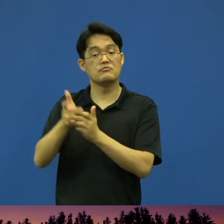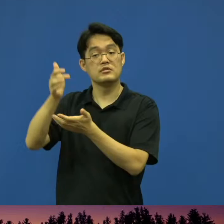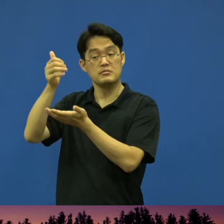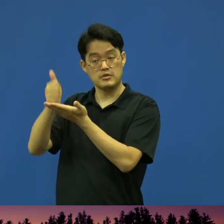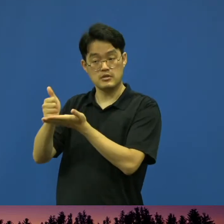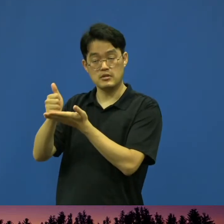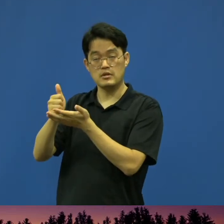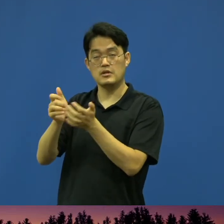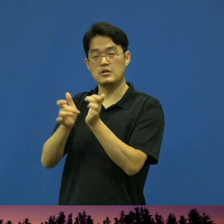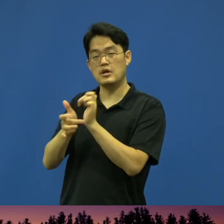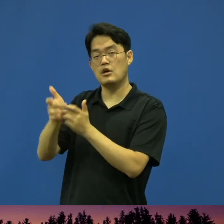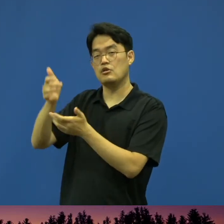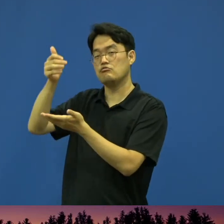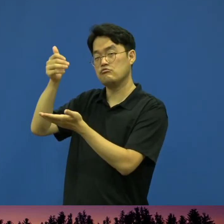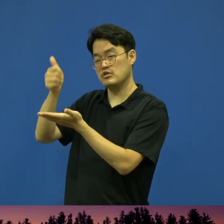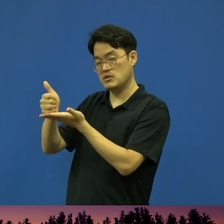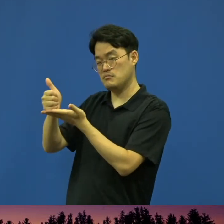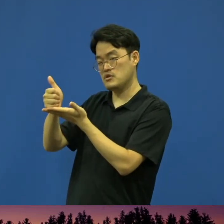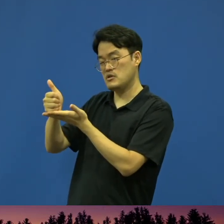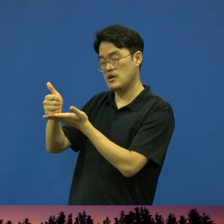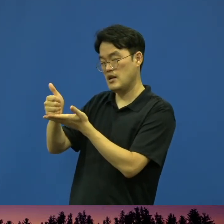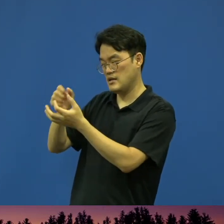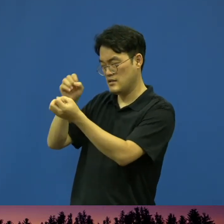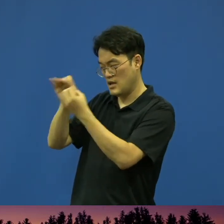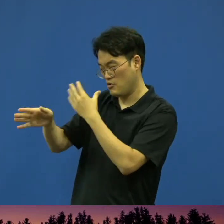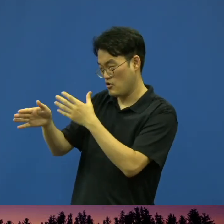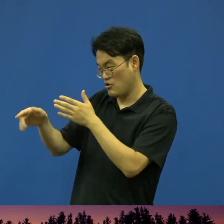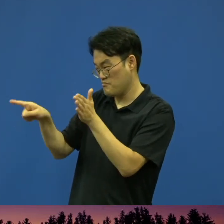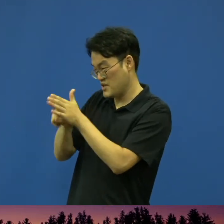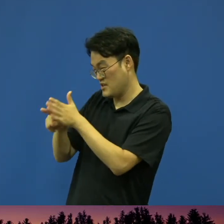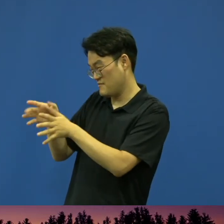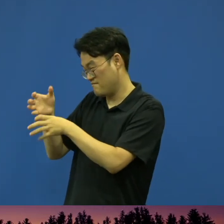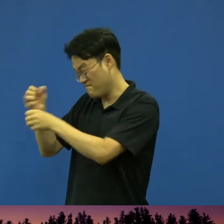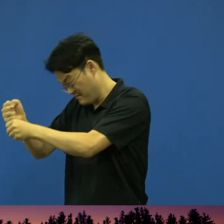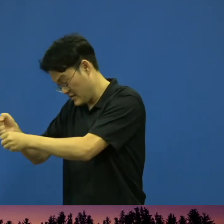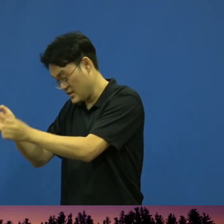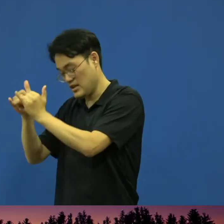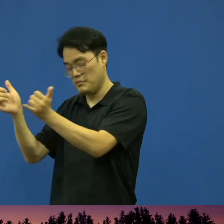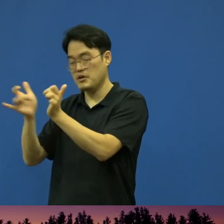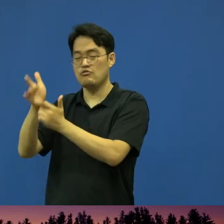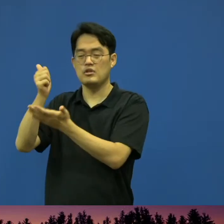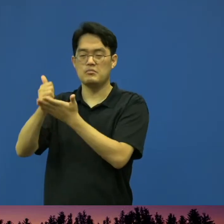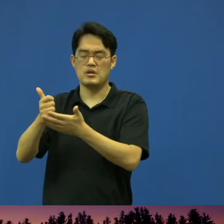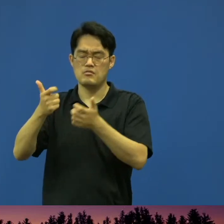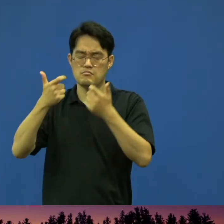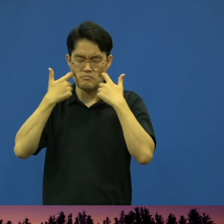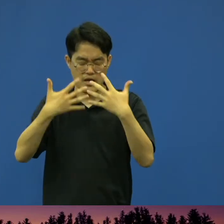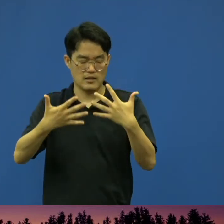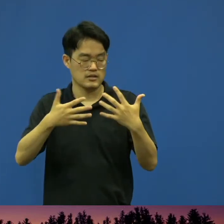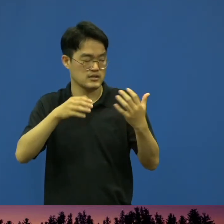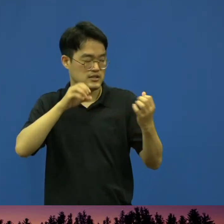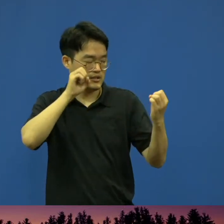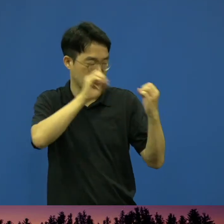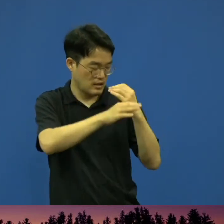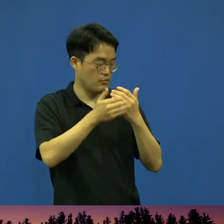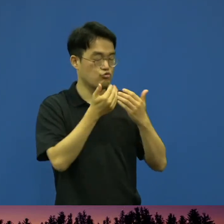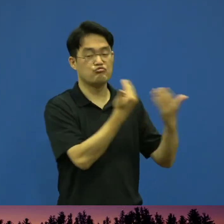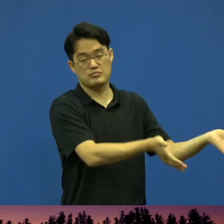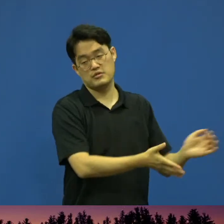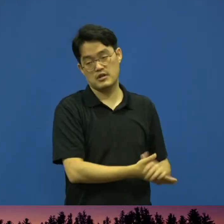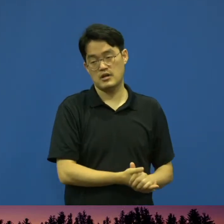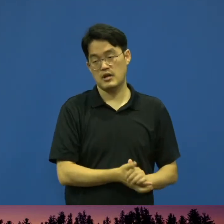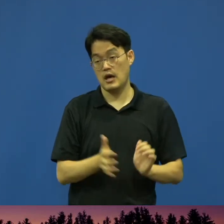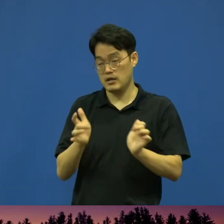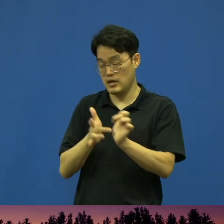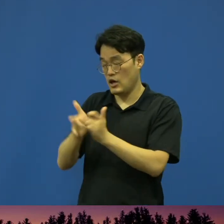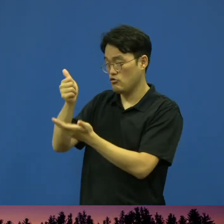답으로 여기는 자에게 반드시 답을 주십니다. 예수님은 예수님만 답으로 남은 사람에게 반드시